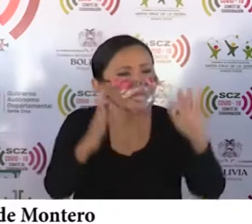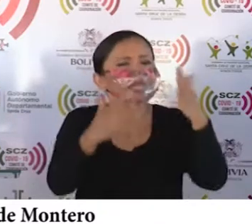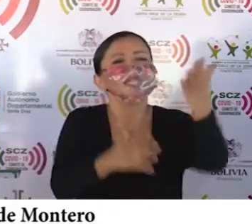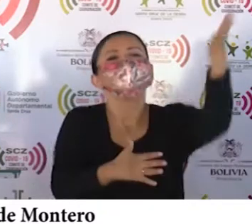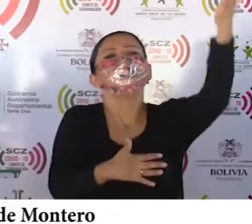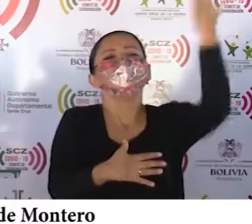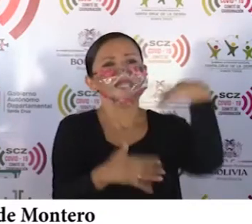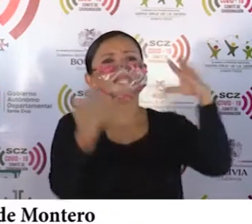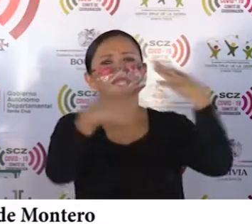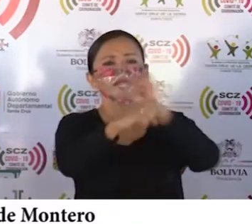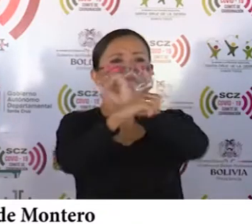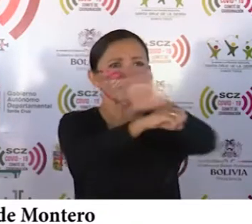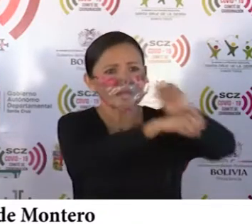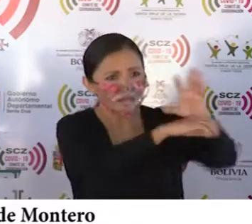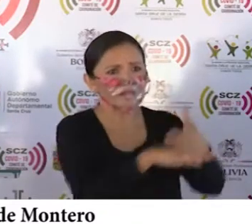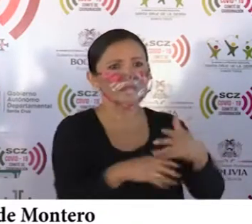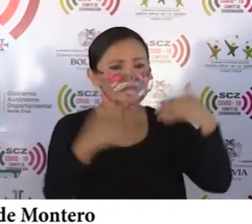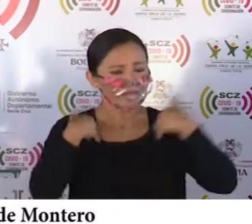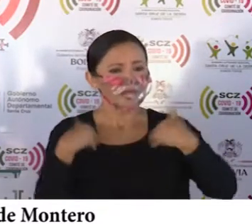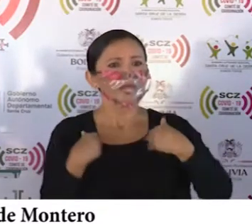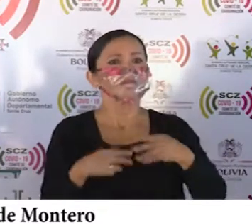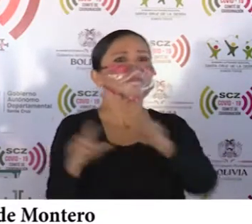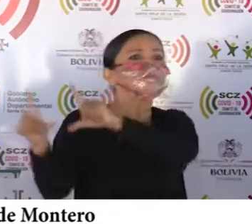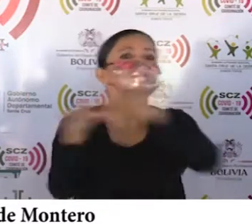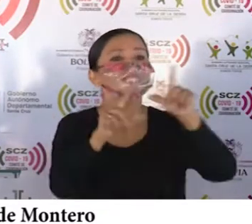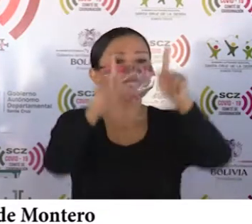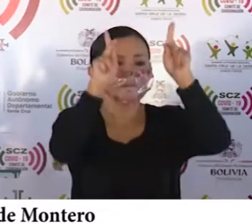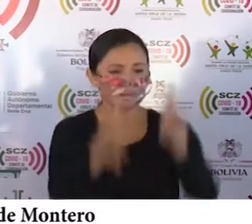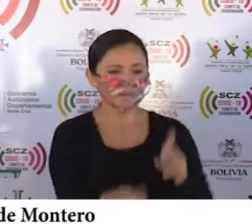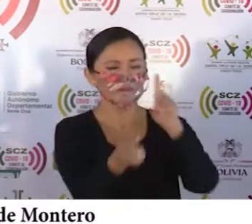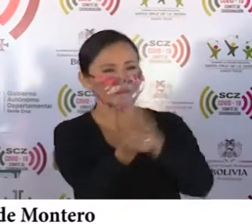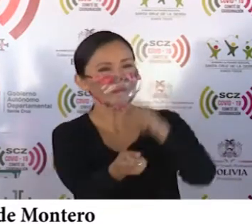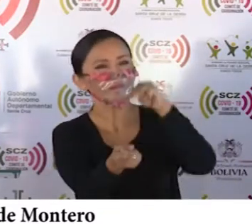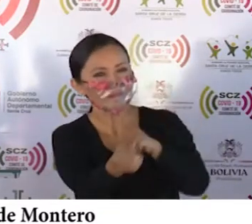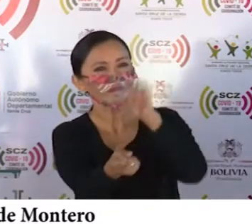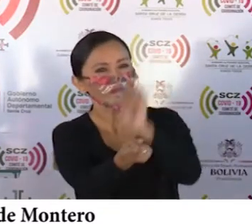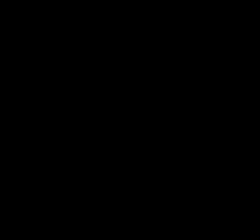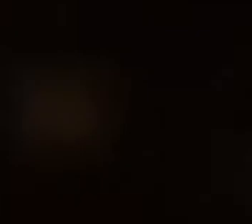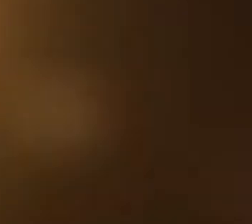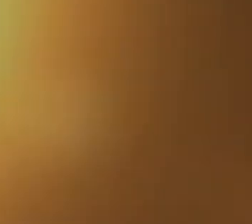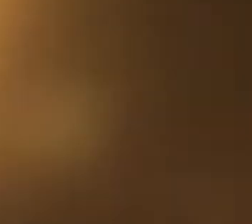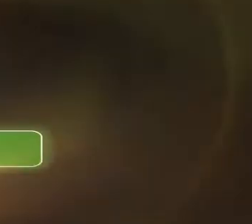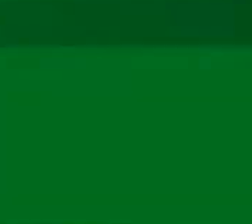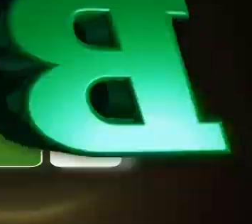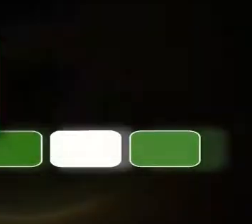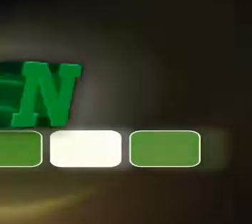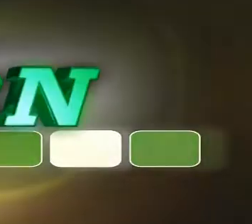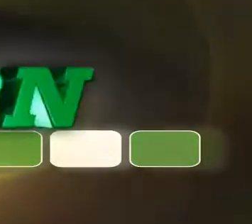anticipado y tenemos previsto el personal correspondiente para poder ingresar de manera inmediata.